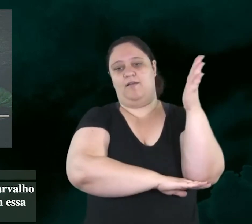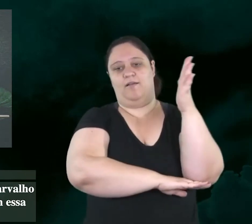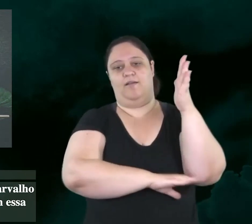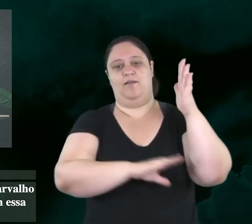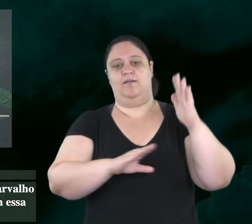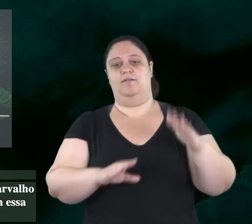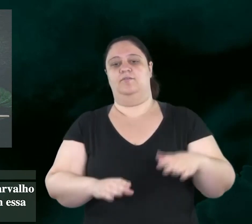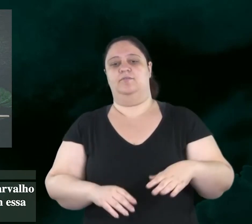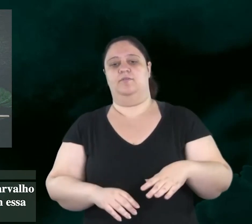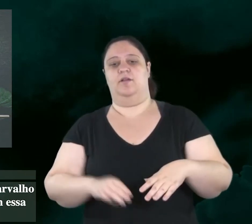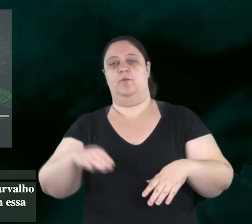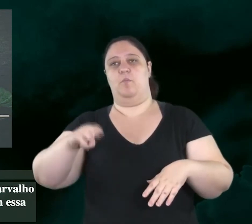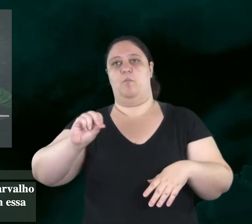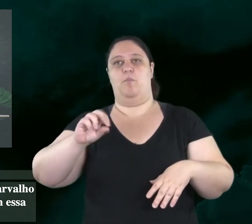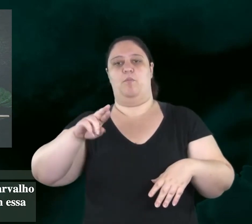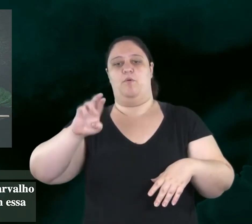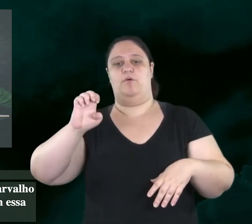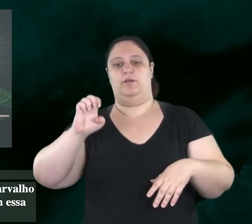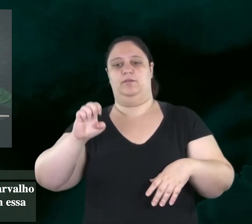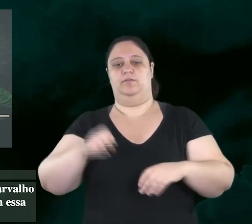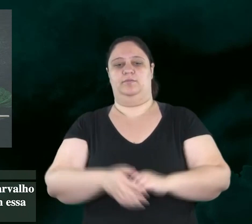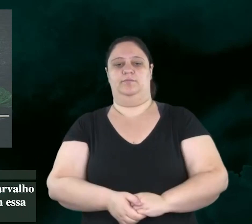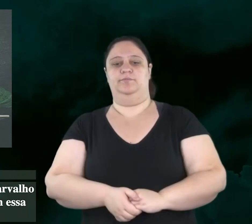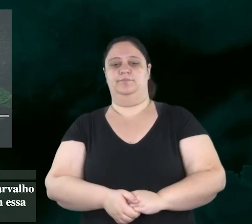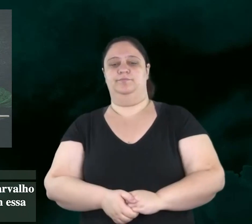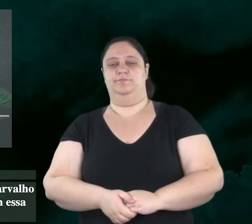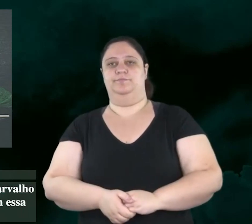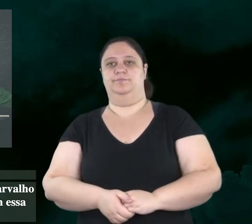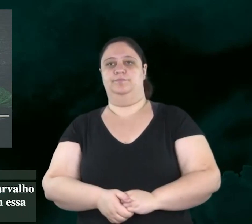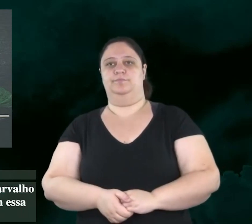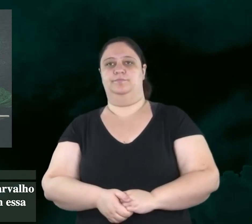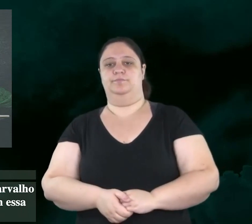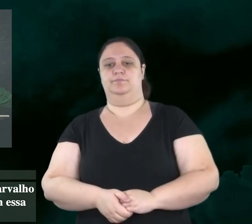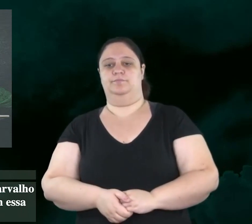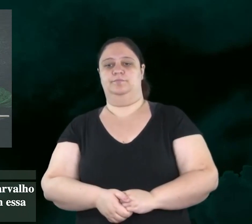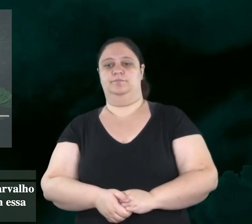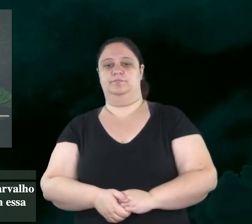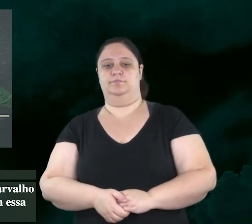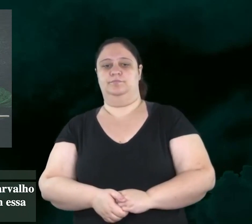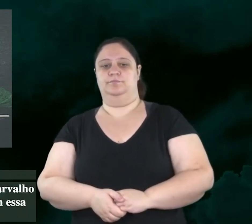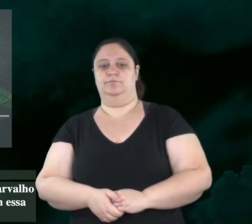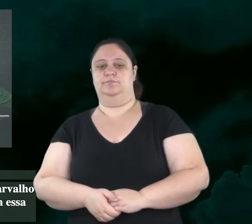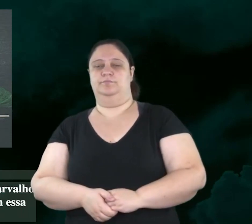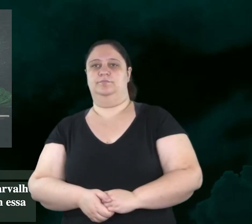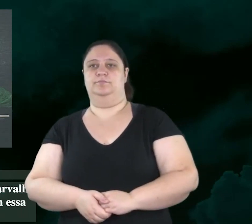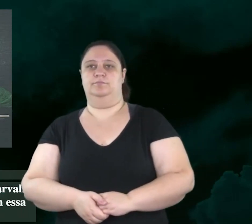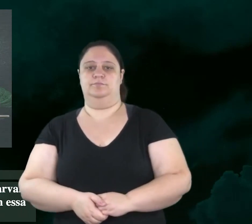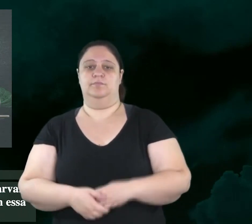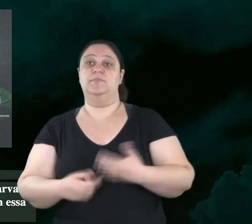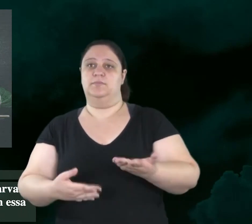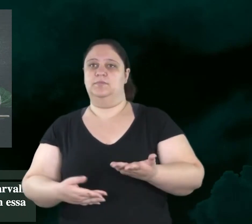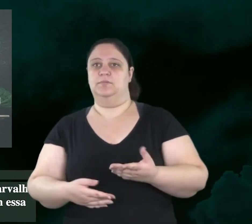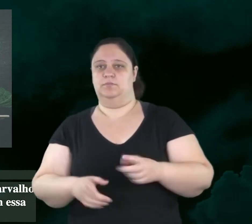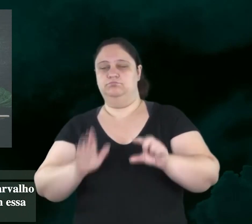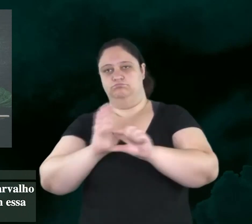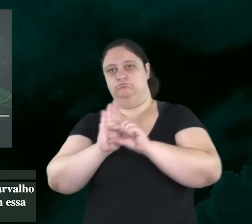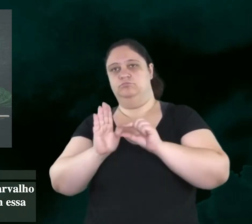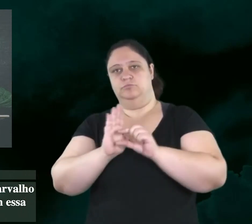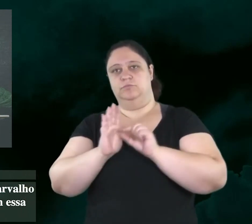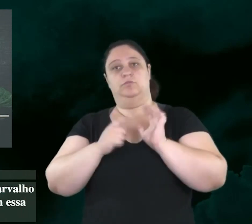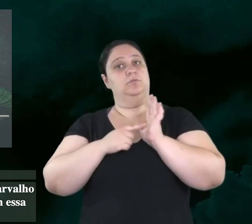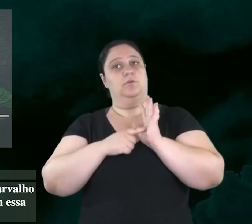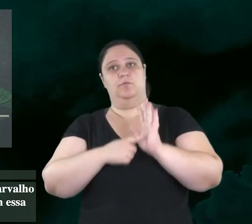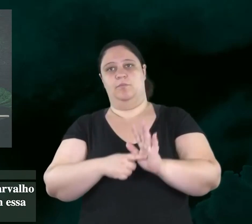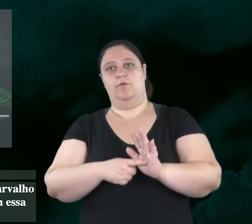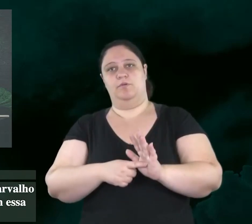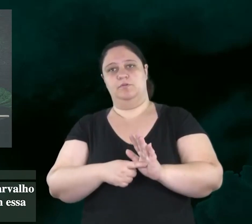tempo os cananeus habitavam nessa terra. Irmãos, aqui não fala, não é? Se você fala, vamos nos